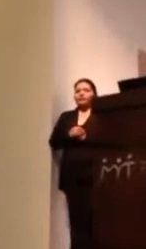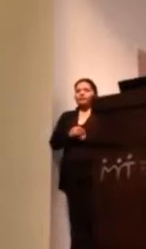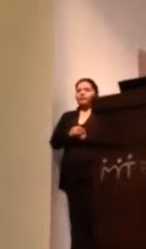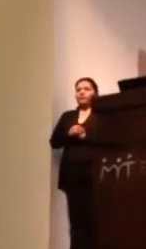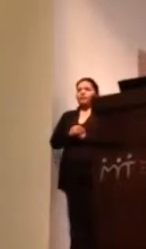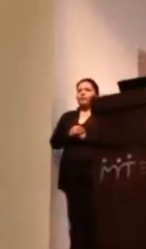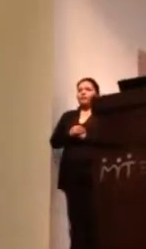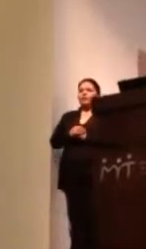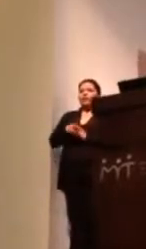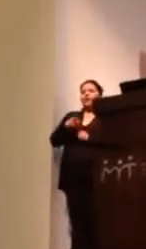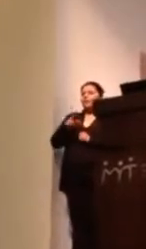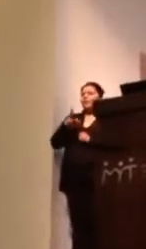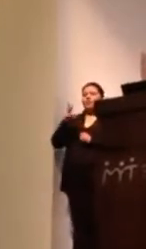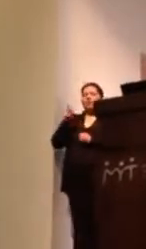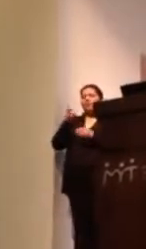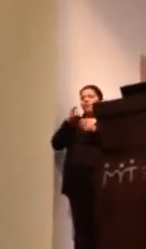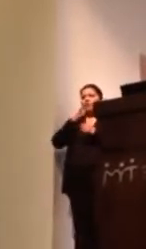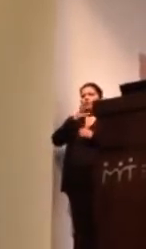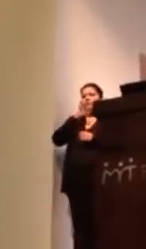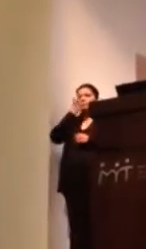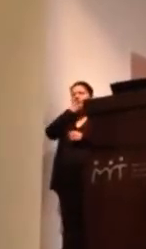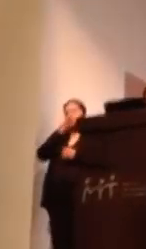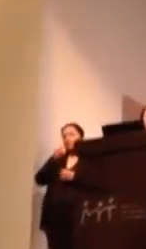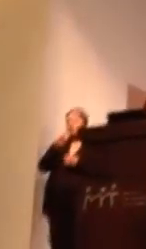No está padre.